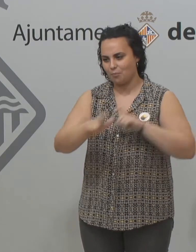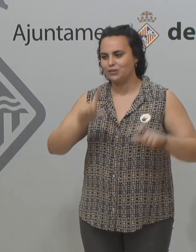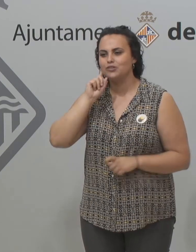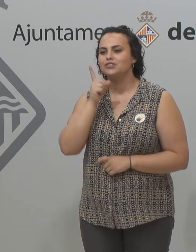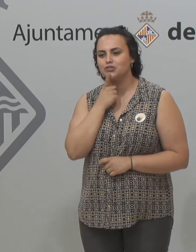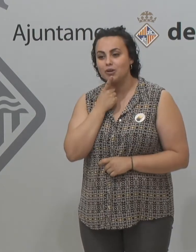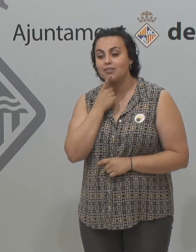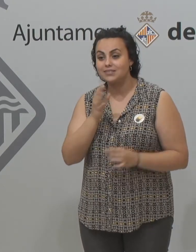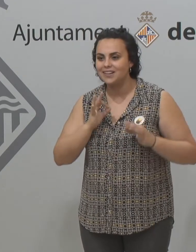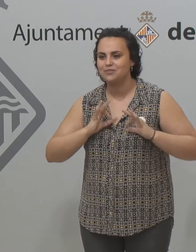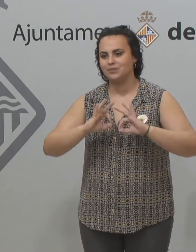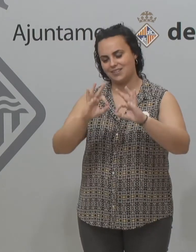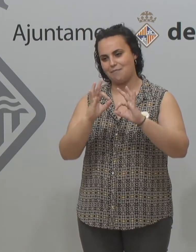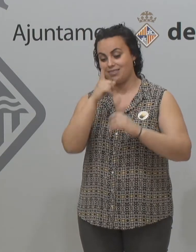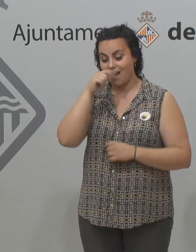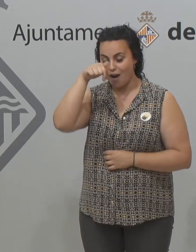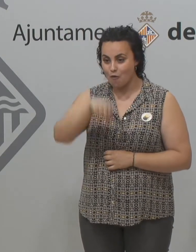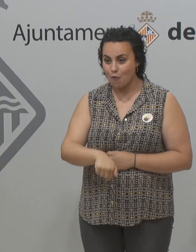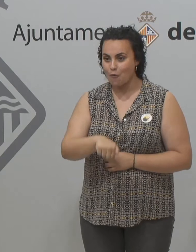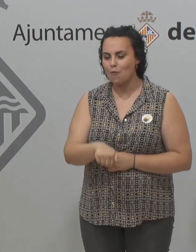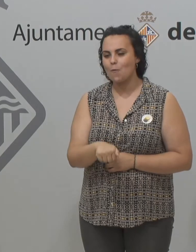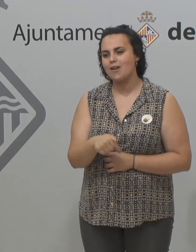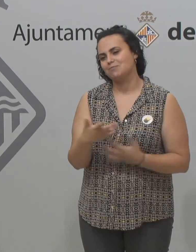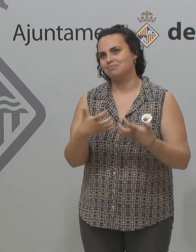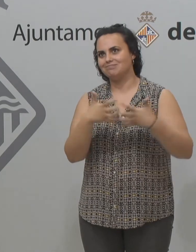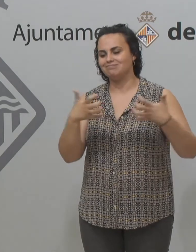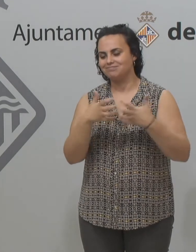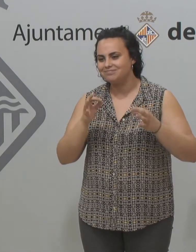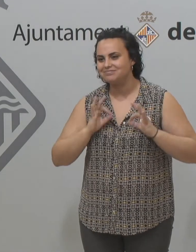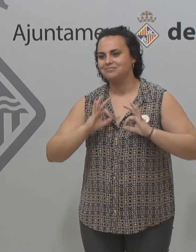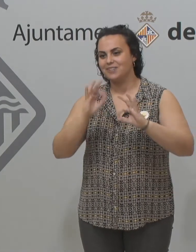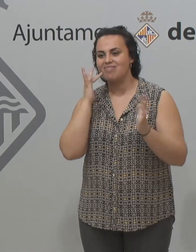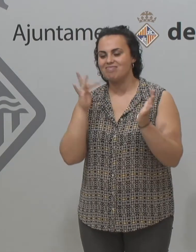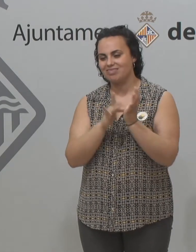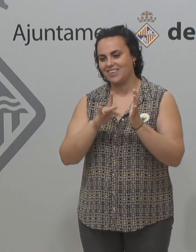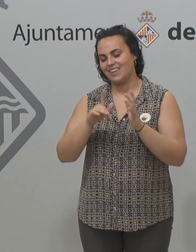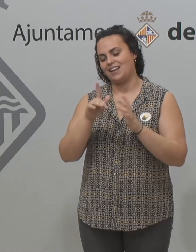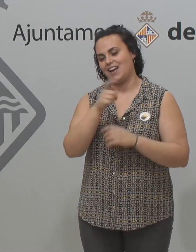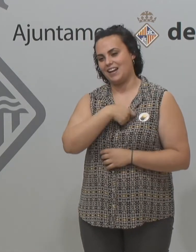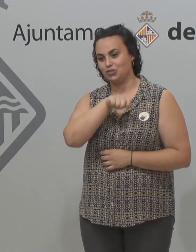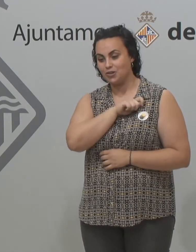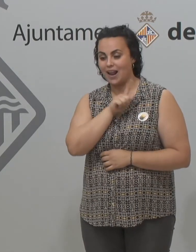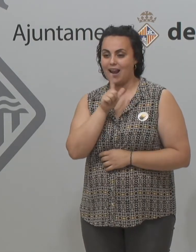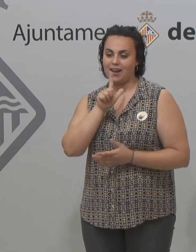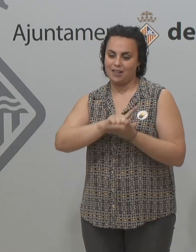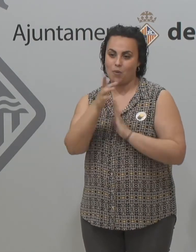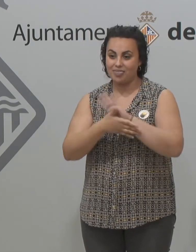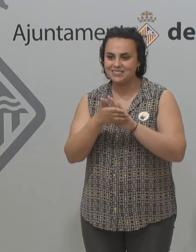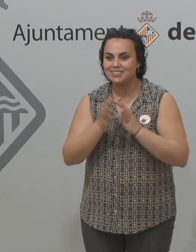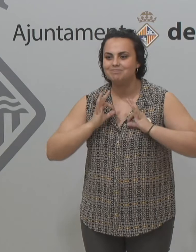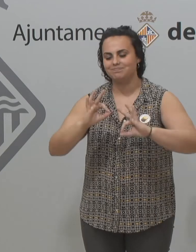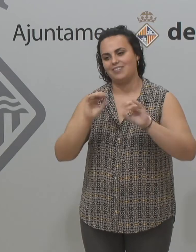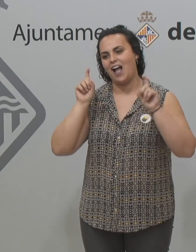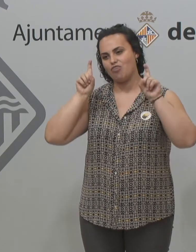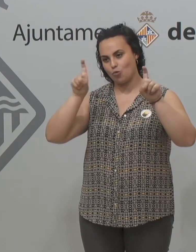i especialment com enguany que el lema del Dia Nacional de la Llengua de Signes és l'educació i com la llengua